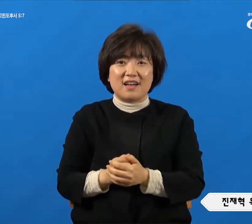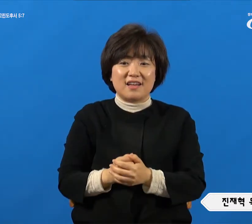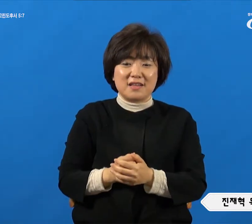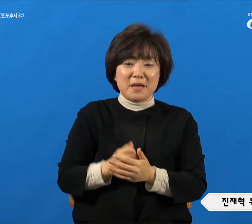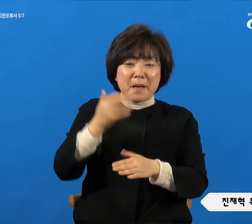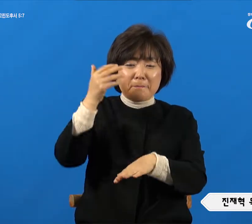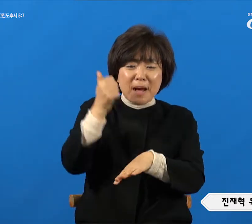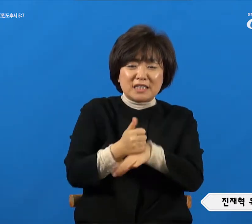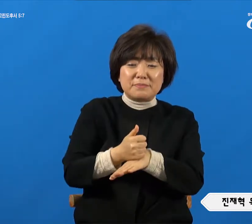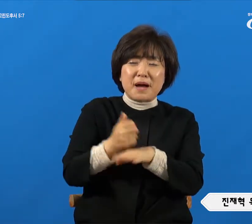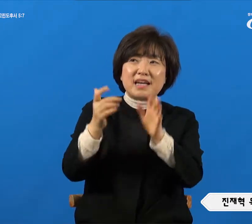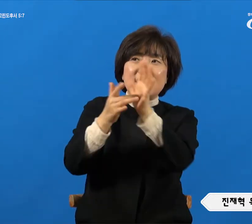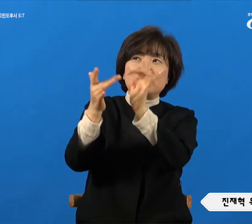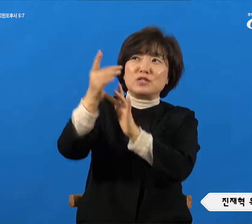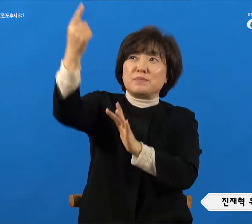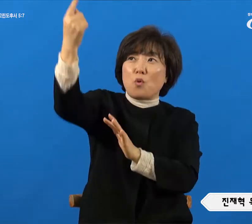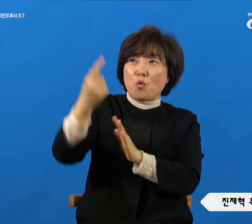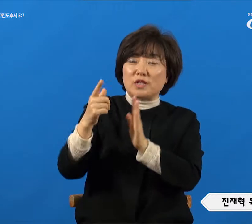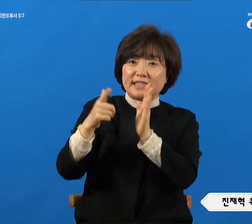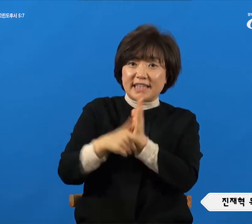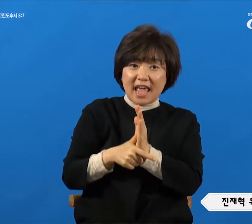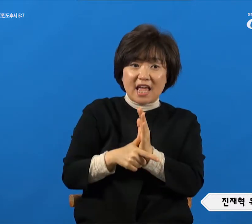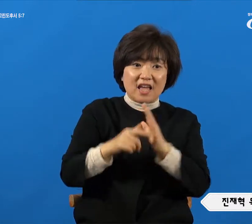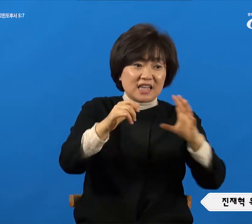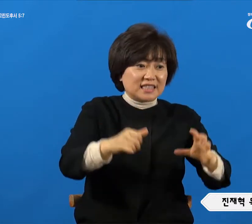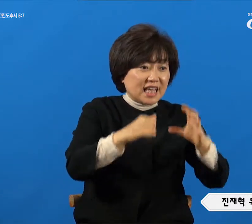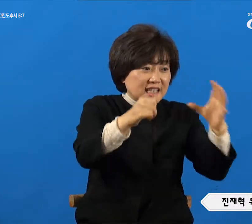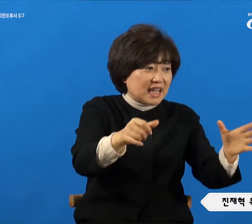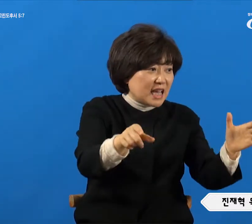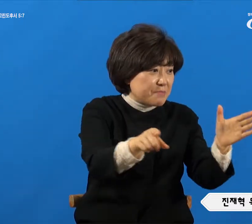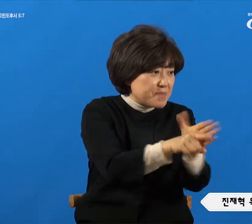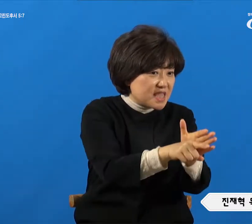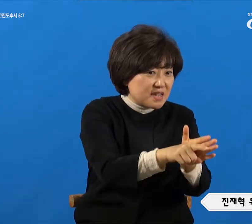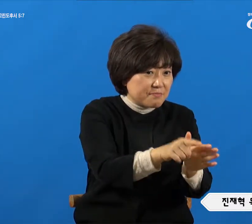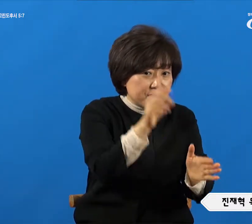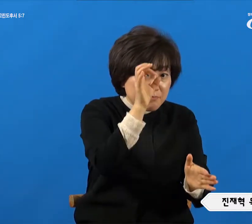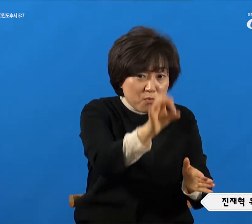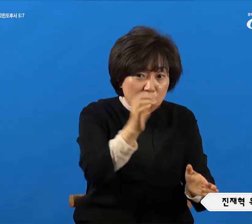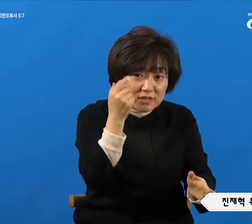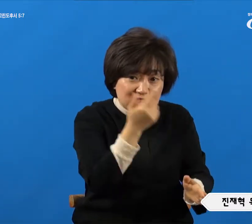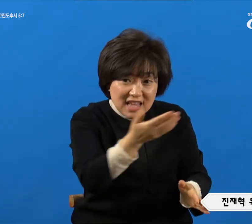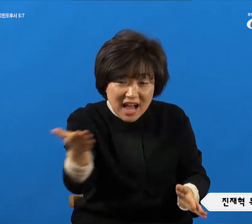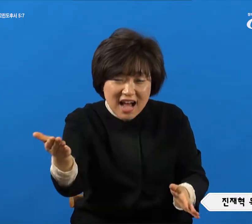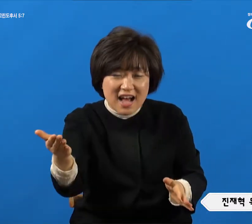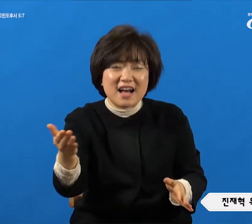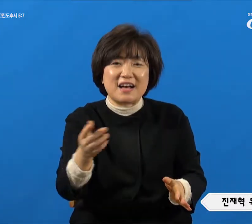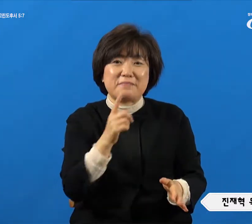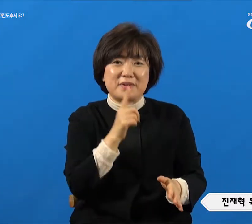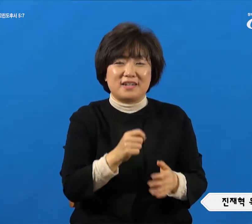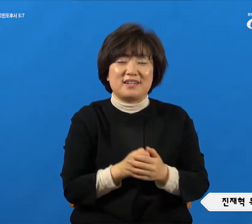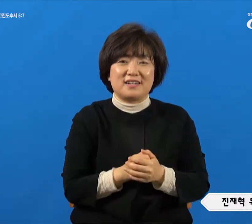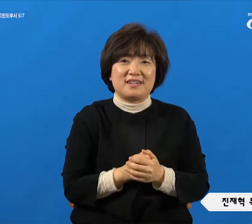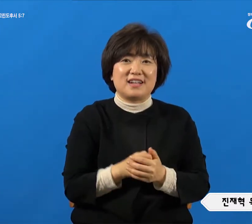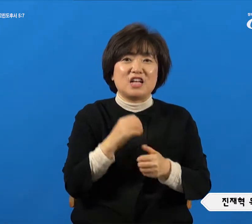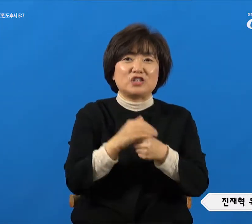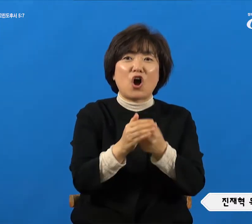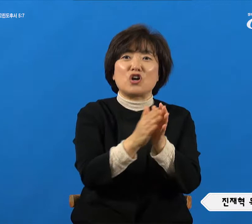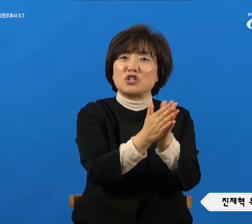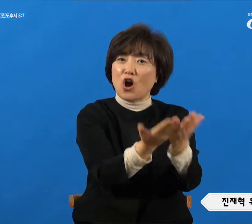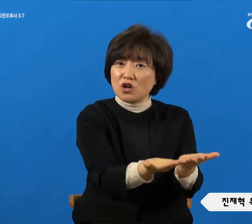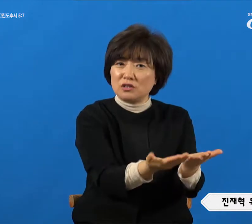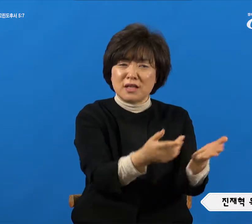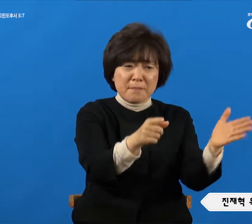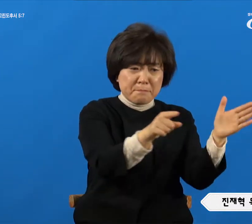마지막 인자가 올 때에 세상에서 믿음을 보겠느냐라고 말씀하십니다.